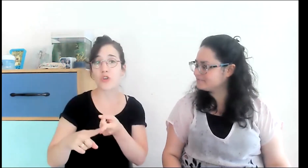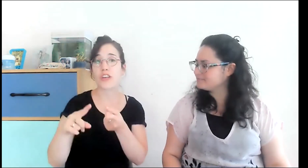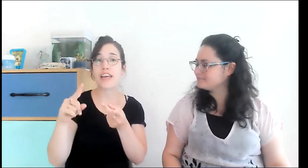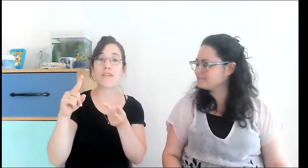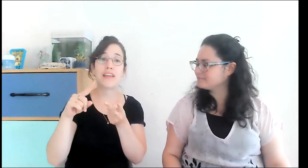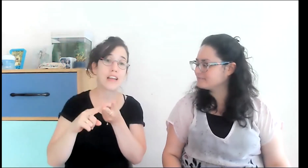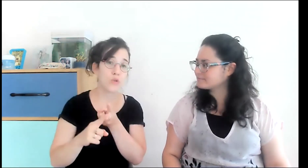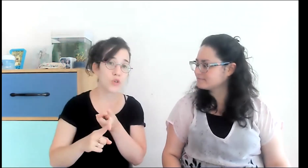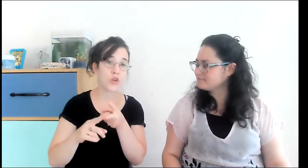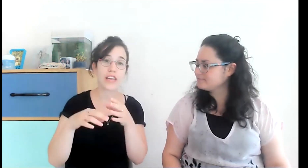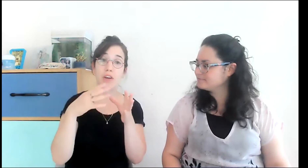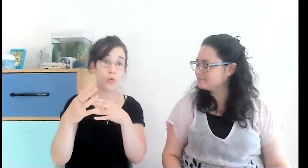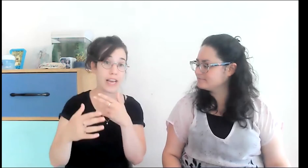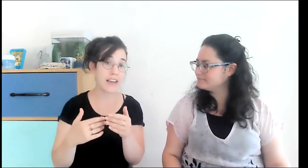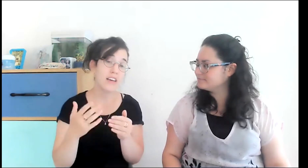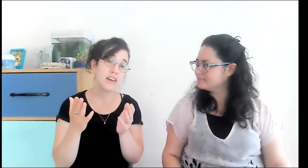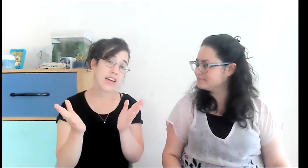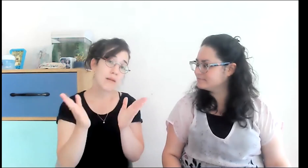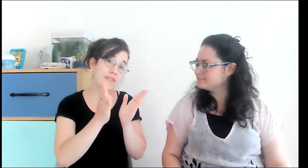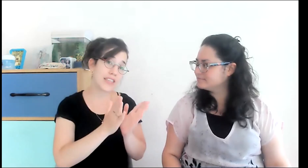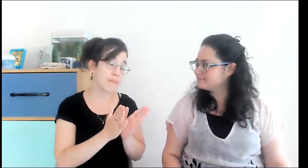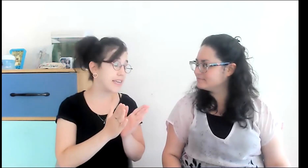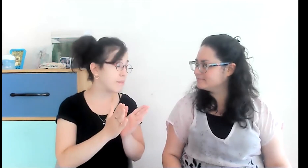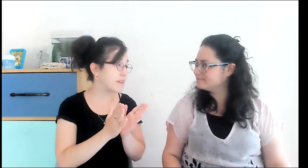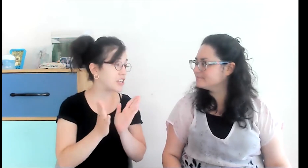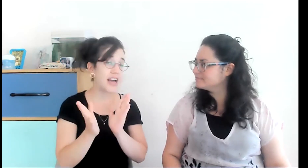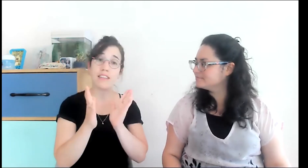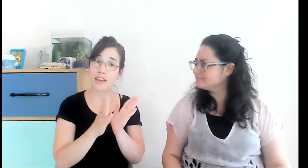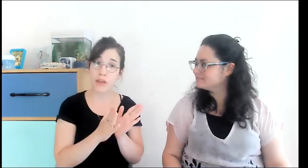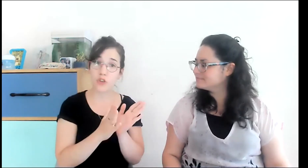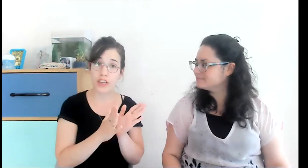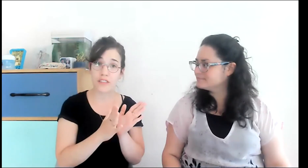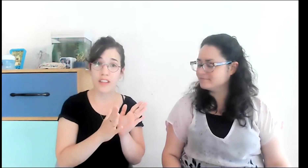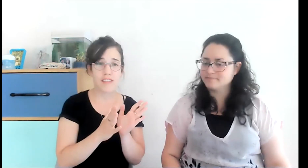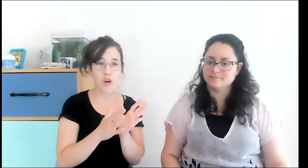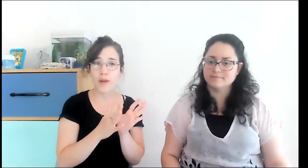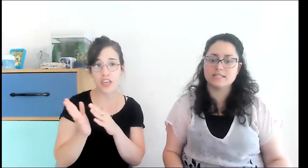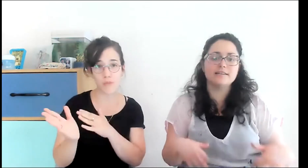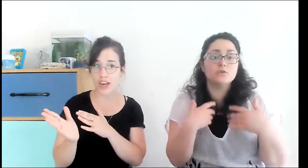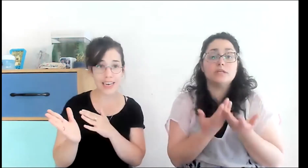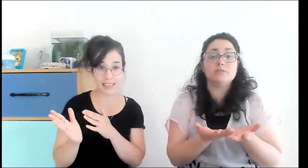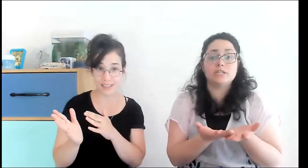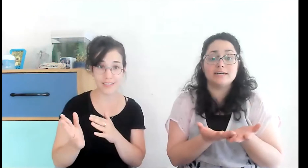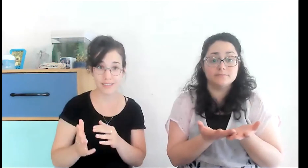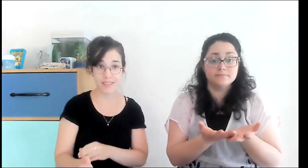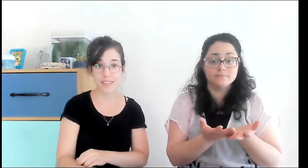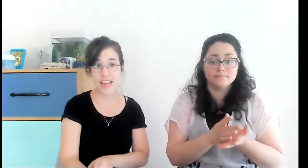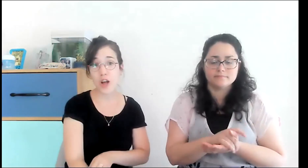שונה ודקדוק שונה וכולי, גם שפת סימנים יש לה תחביר שונה. זה לא אומר שיש לה את החוקים שלה. יש לה